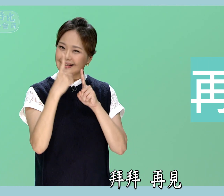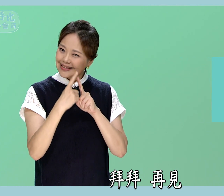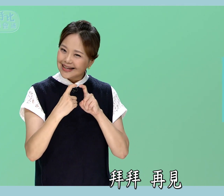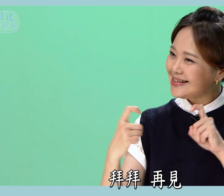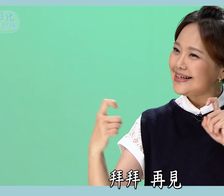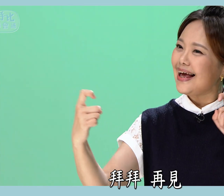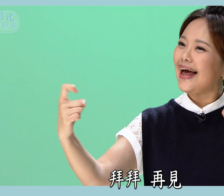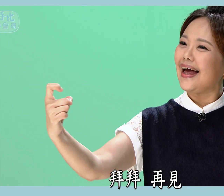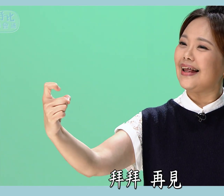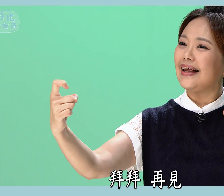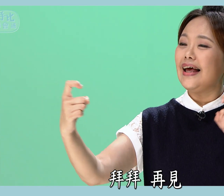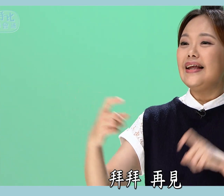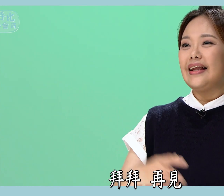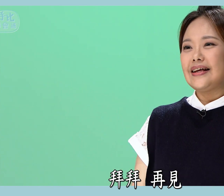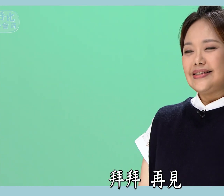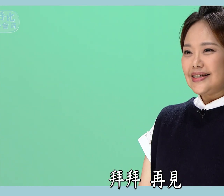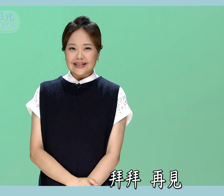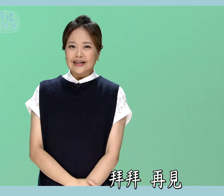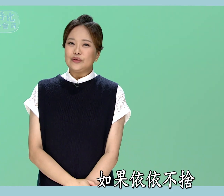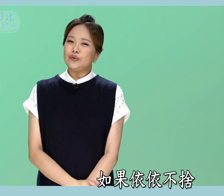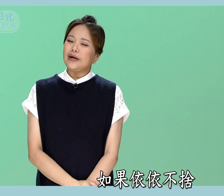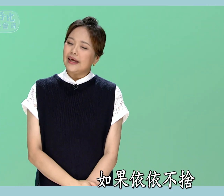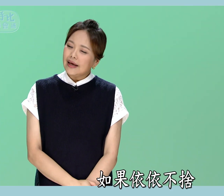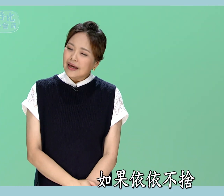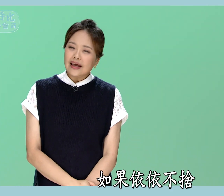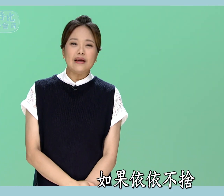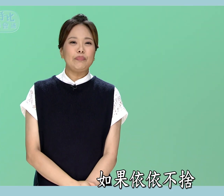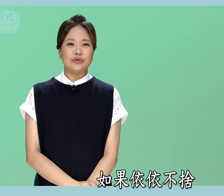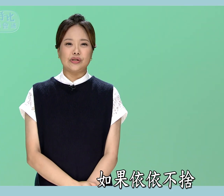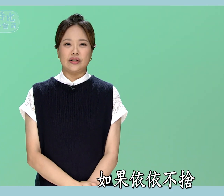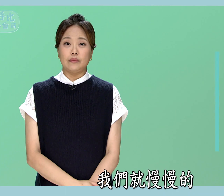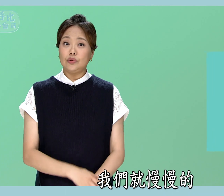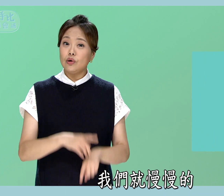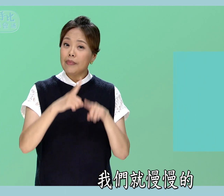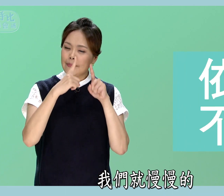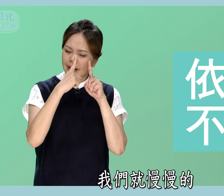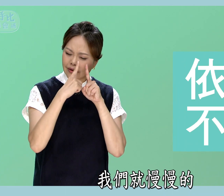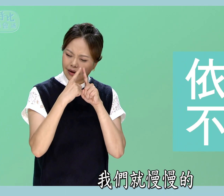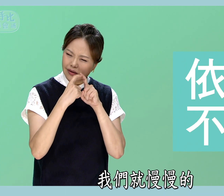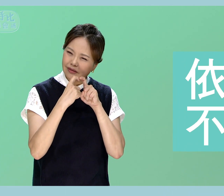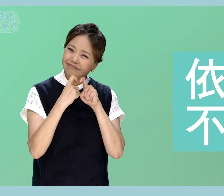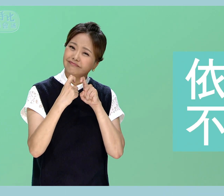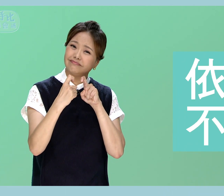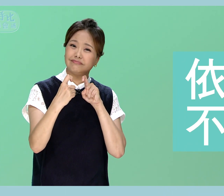再见。那这个如果依依不舍，我们就慢慢的，哎呦，